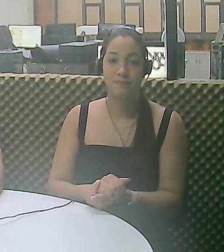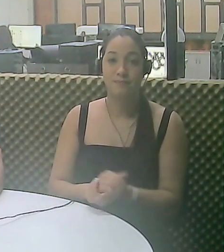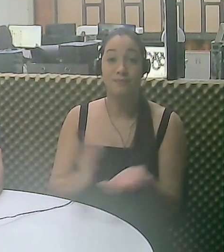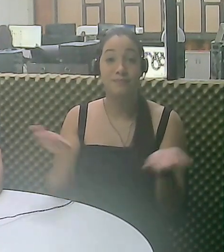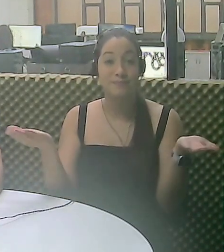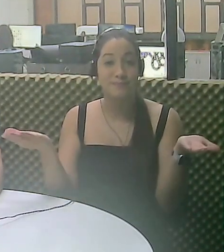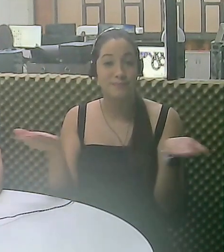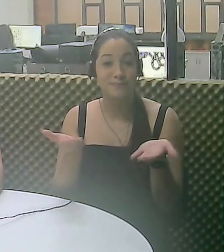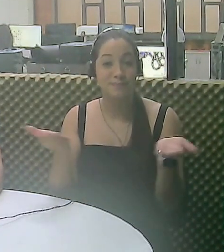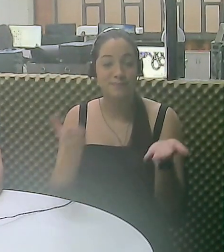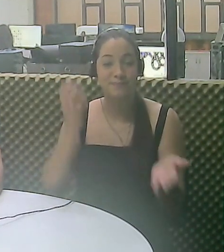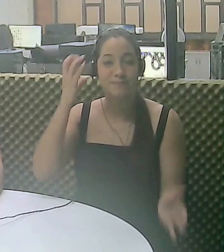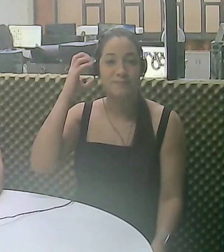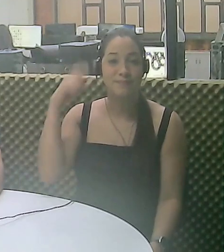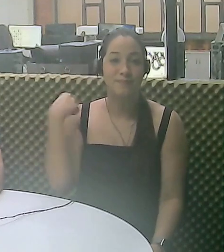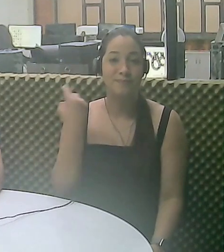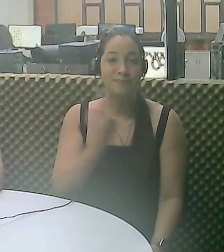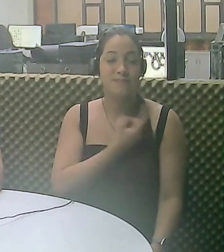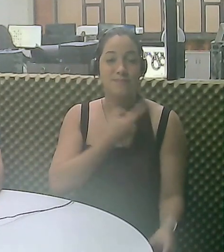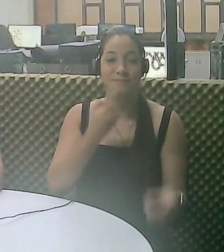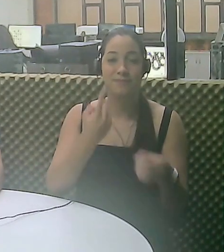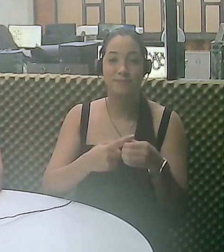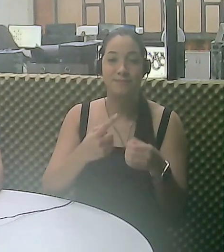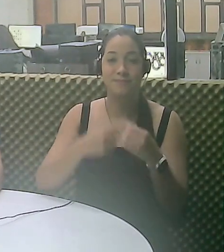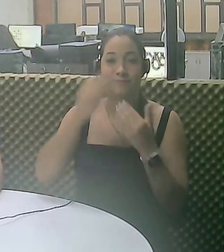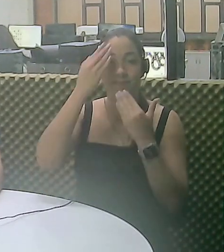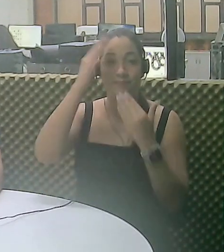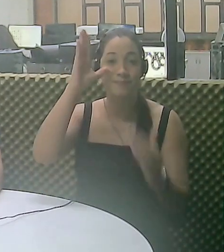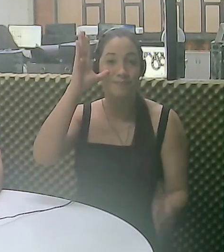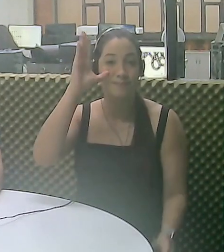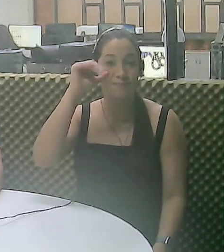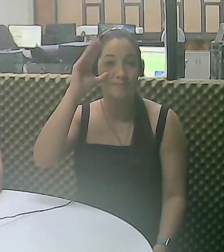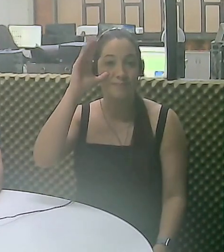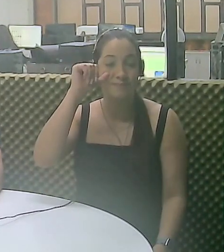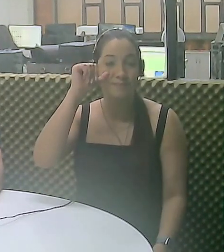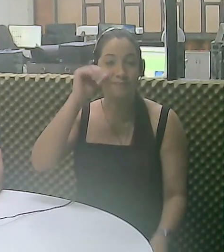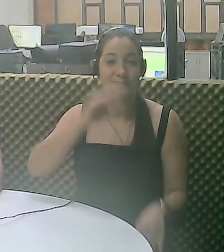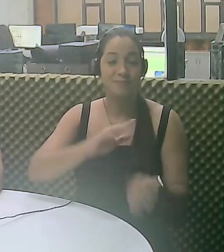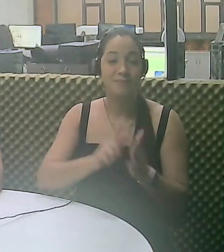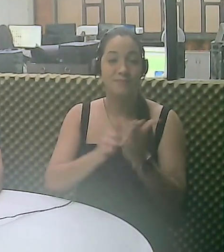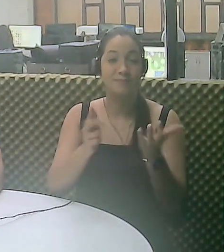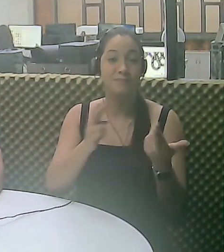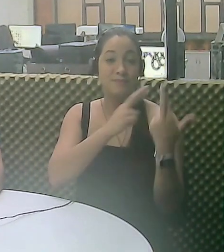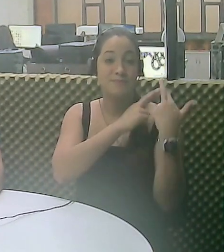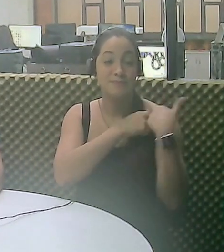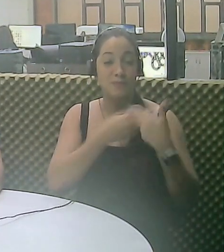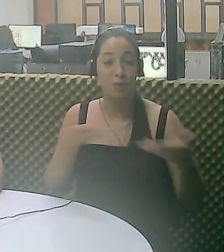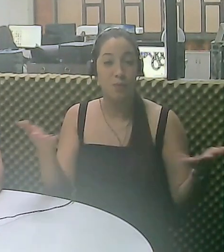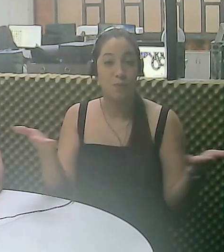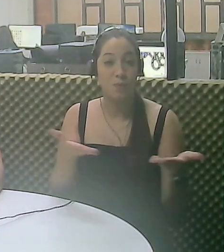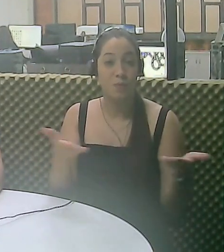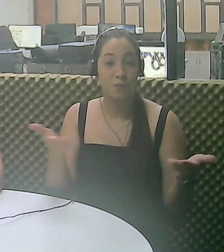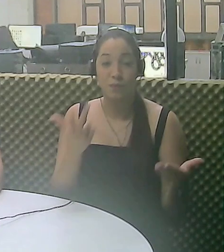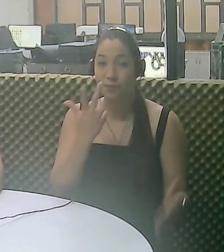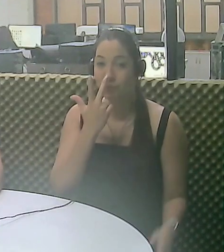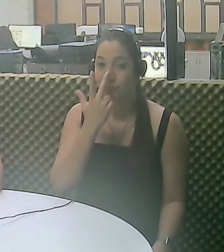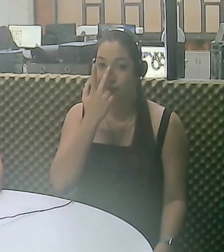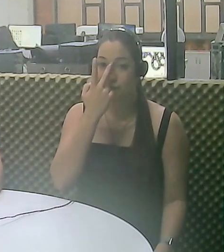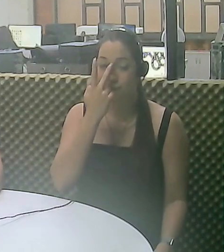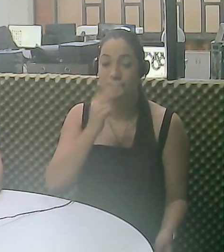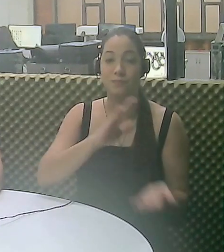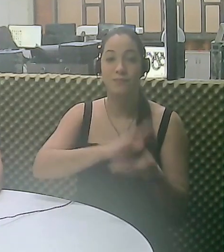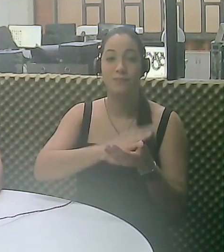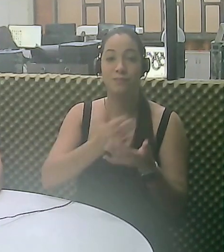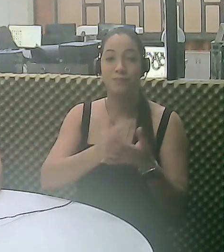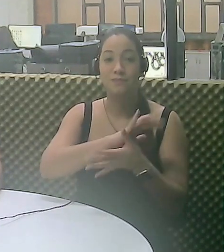notícias. E a edição de hoje fica por aqui. Obrigado pela sua audiência, Rádio Nossa Cidade. Jornalista responsável pela edição, Vanessa